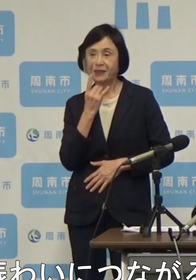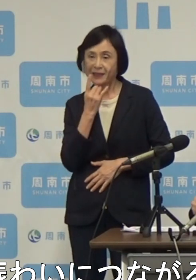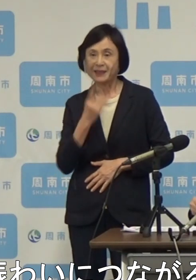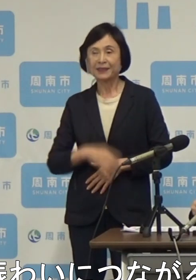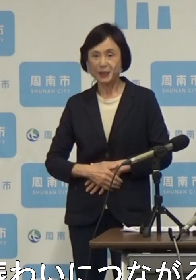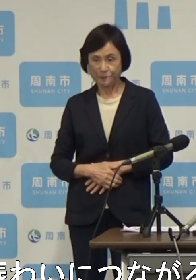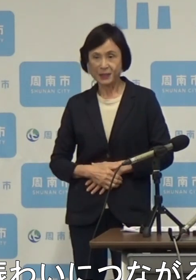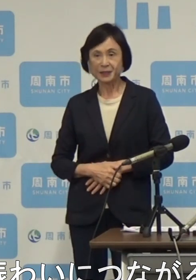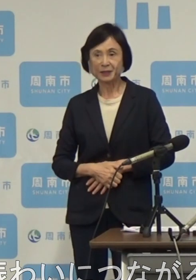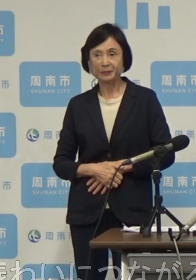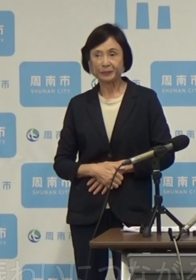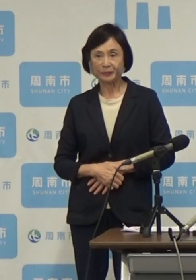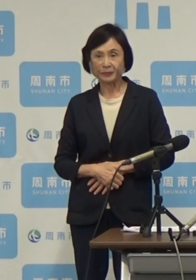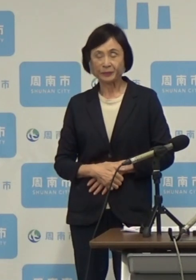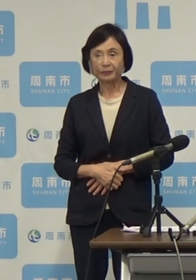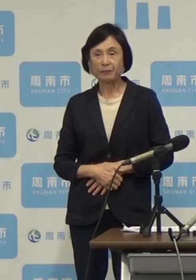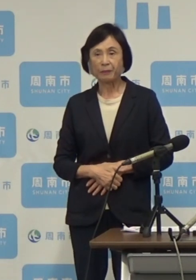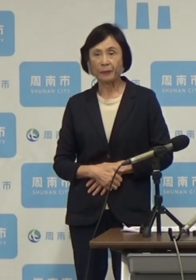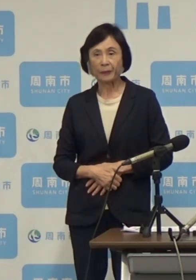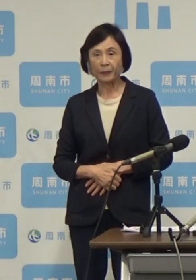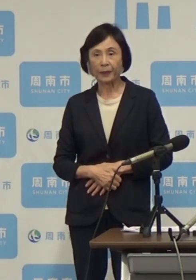期待いたしております。